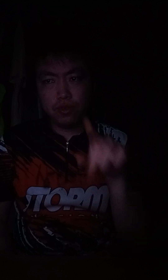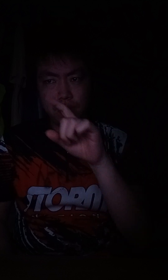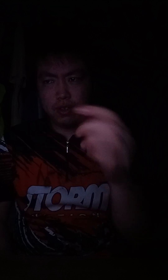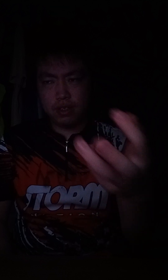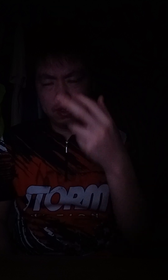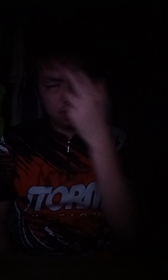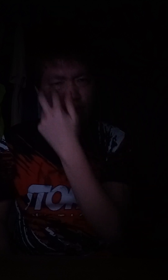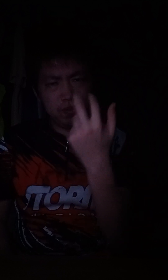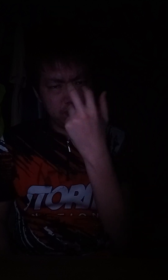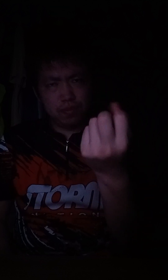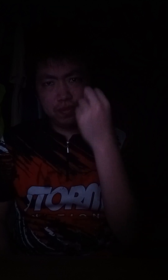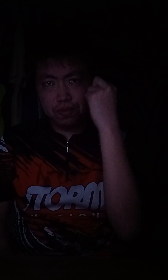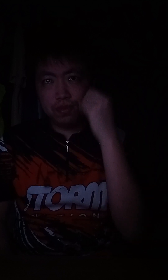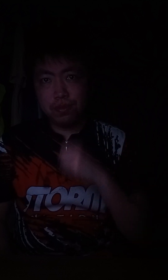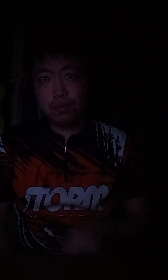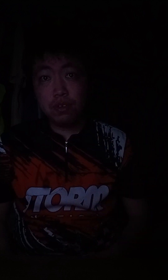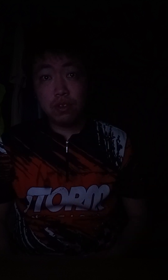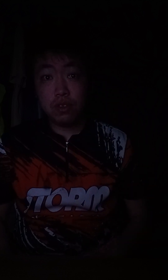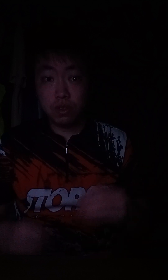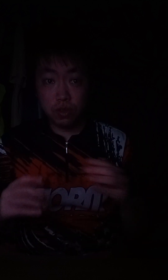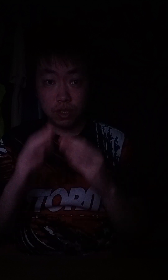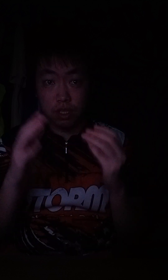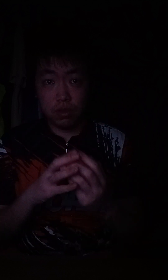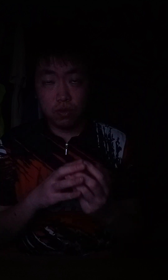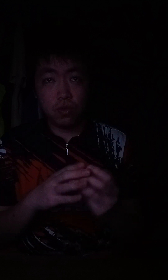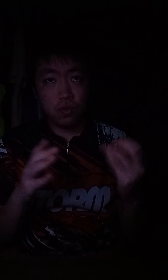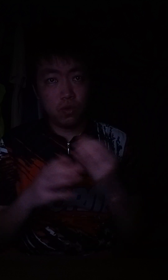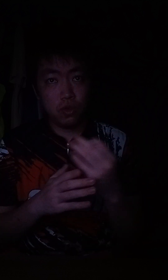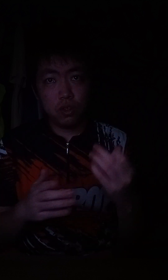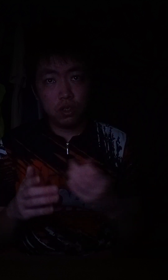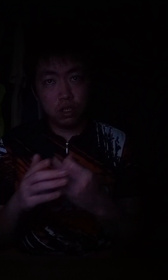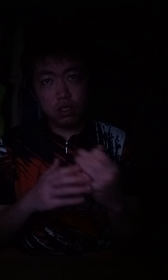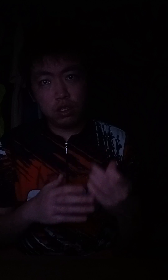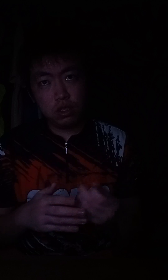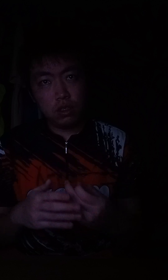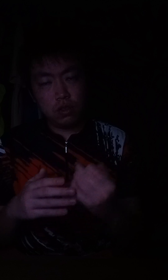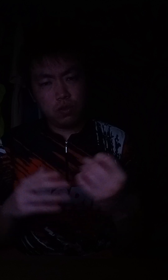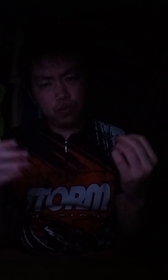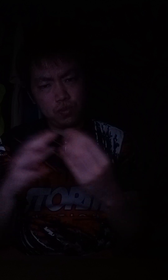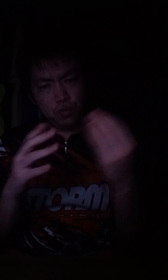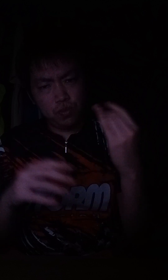압수했습니다. 경찰은 공무원 A씨와 조리사 B씨에게 성폭력처벌법 위반 혐의를